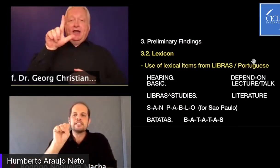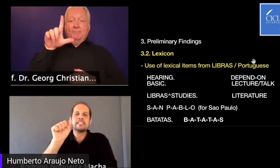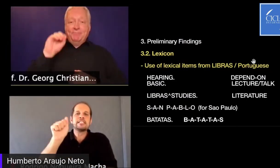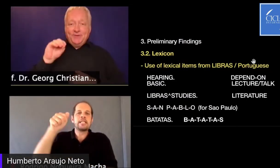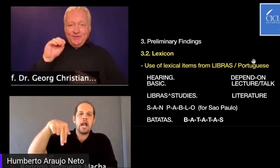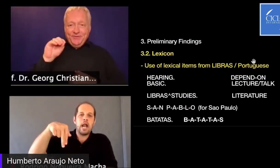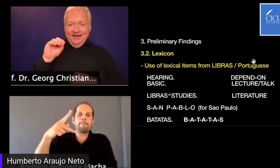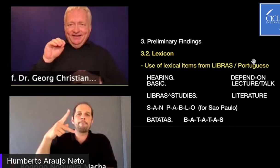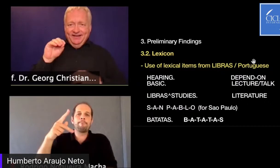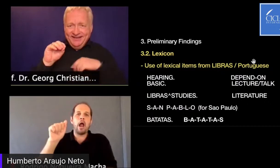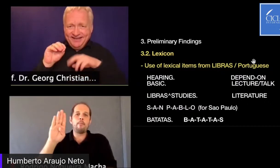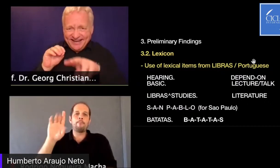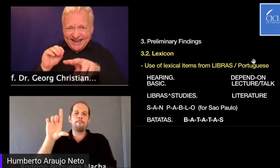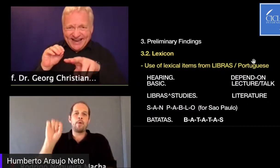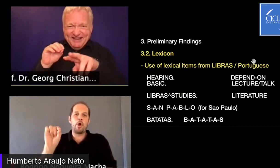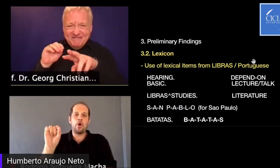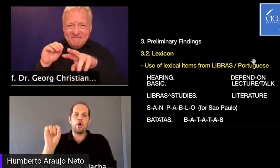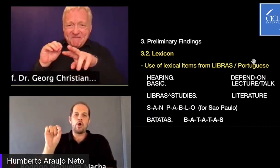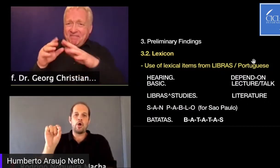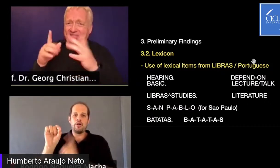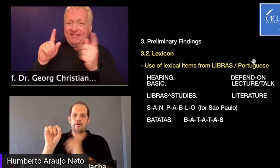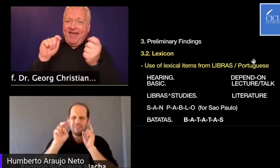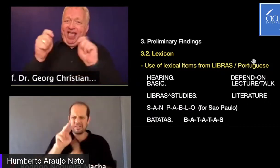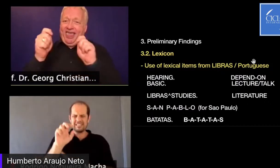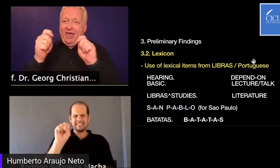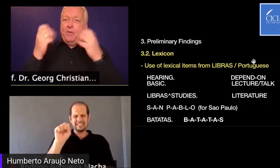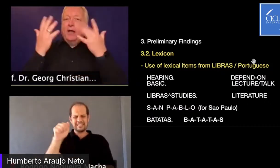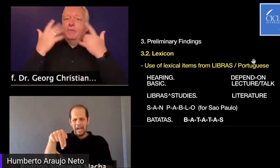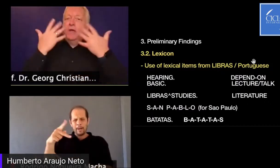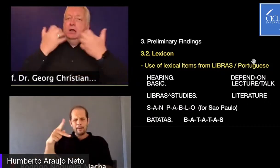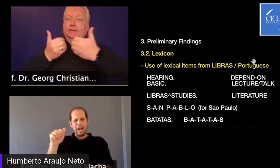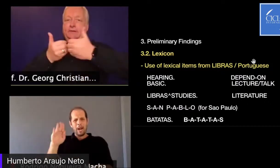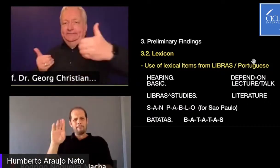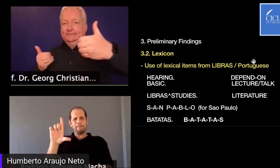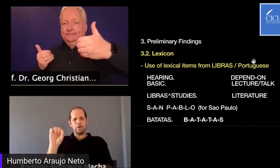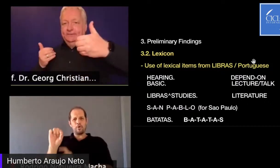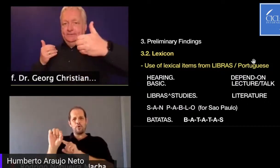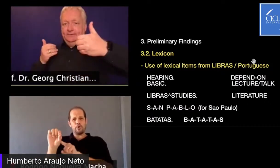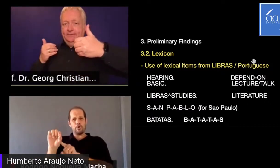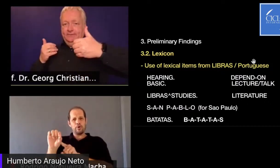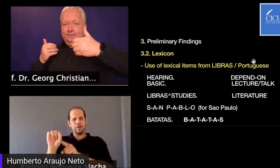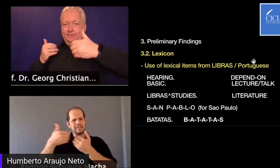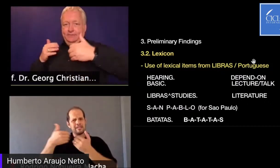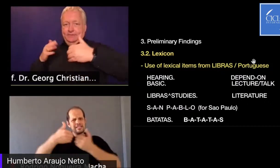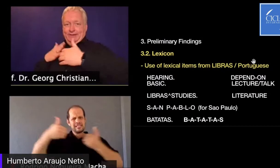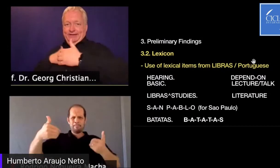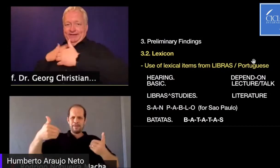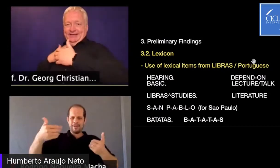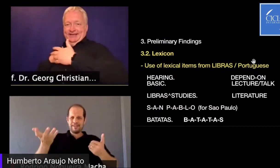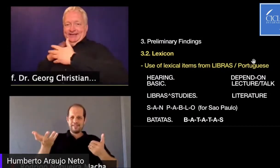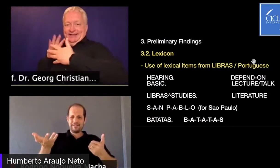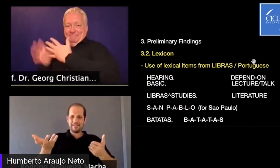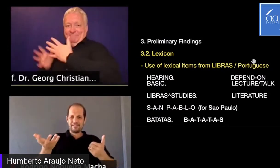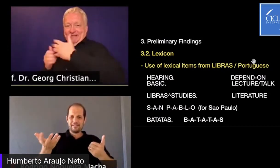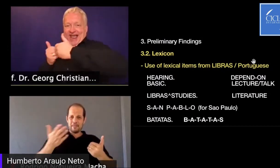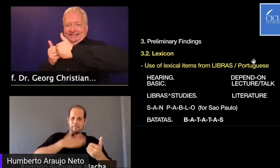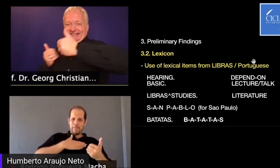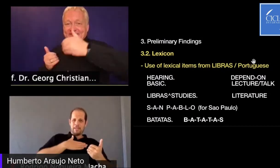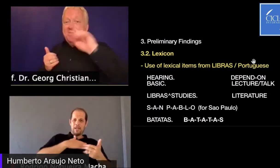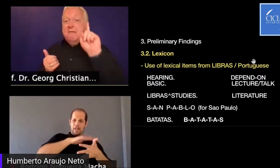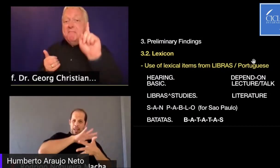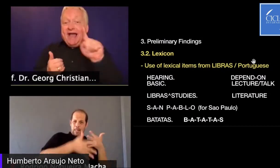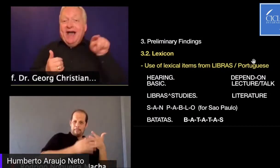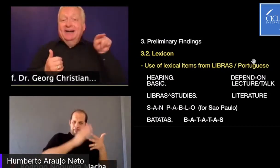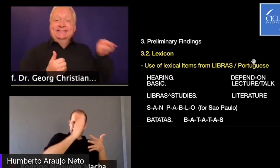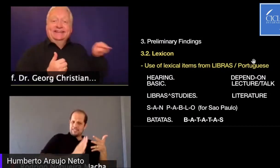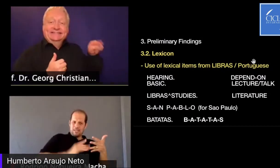foi soletrar São Paulo e soletrou San Pablo. Isso foi bastante curioso, porque era uma